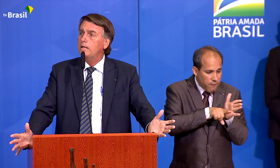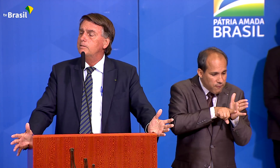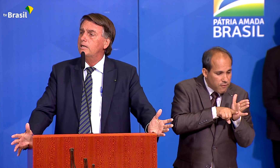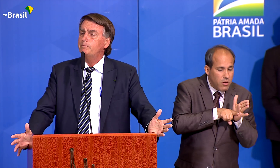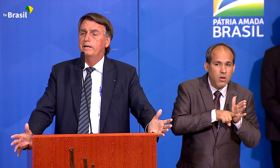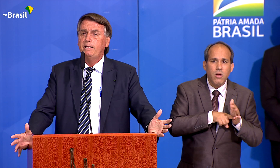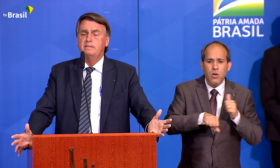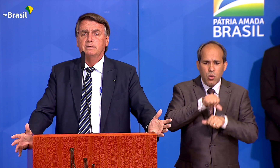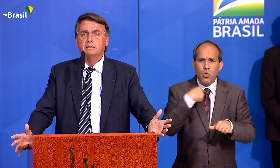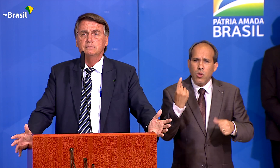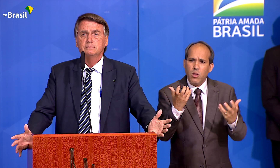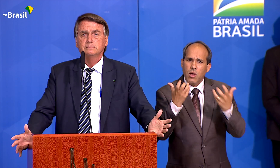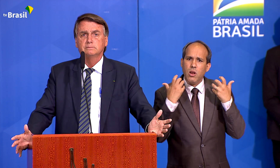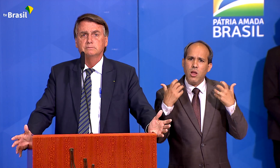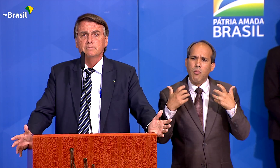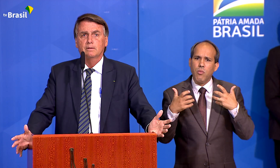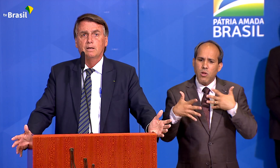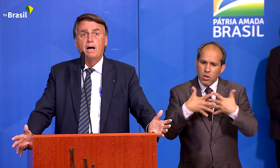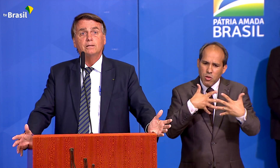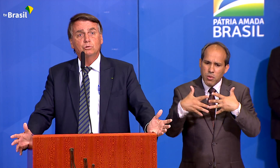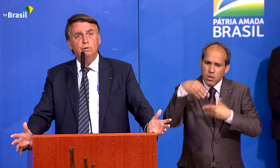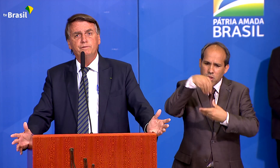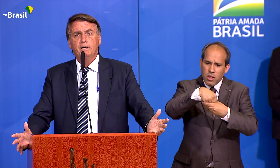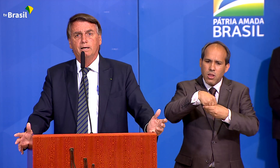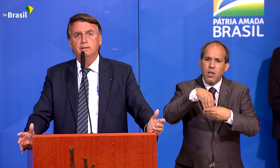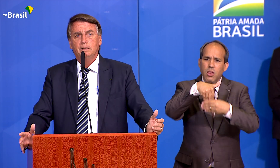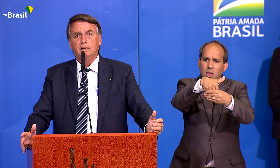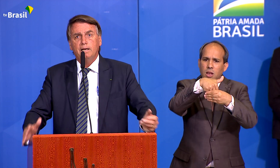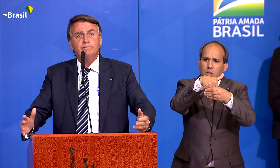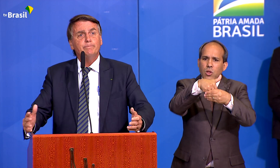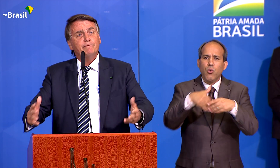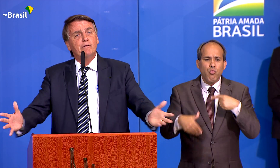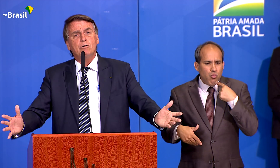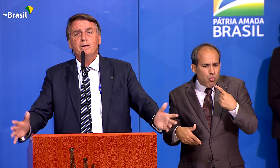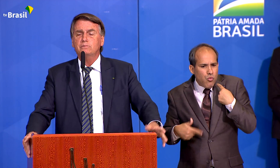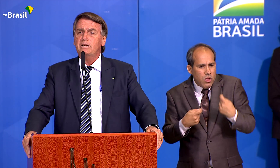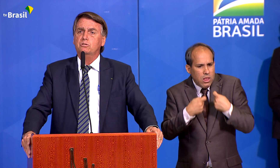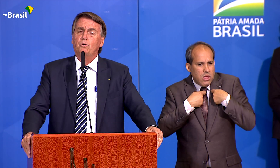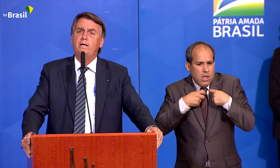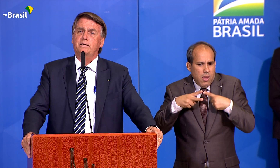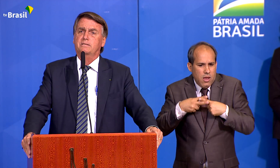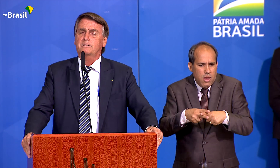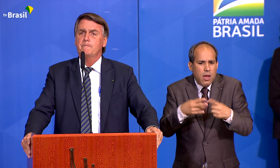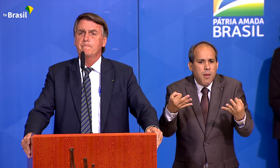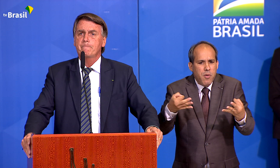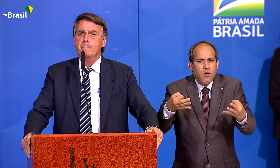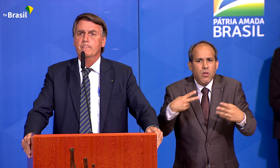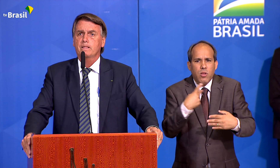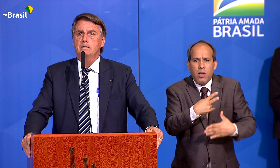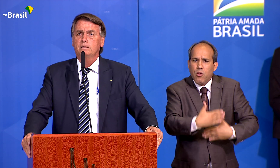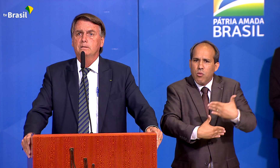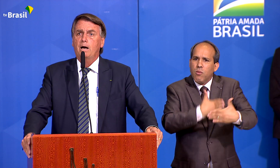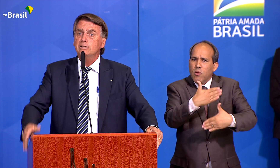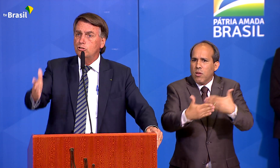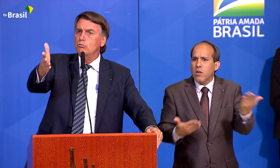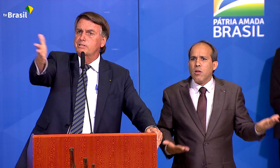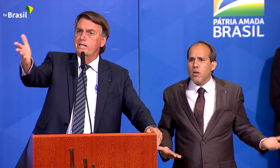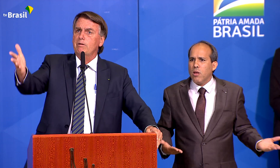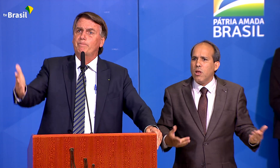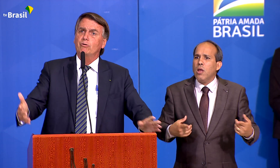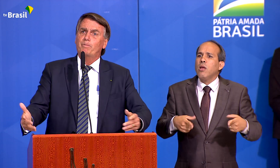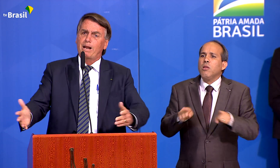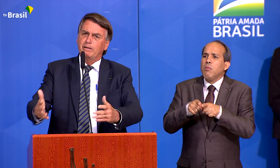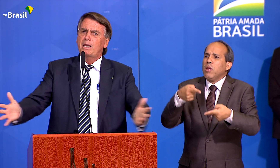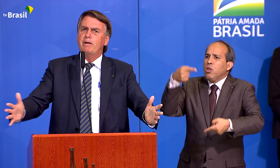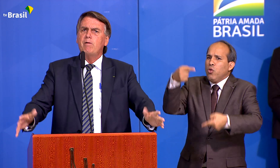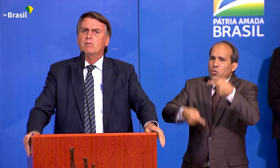eleições nós queremos Transparência é a dúvida leva aperfeiçoamento das coisas e a